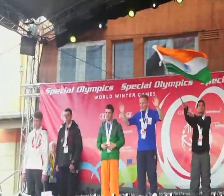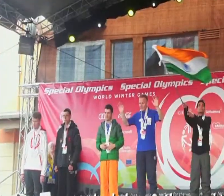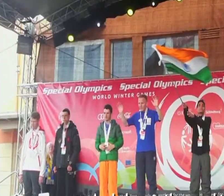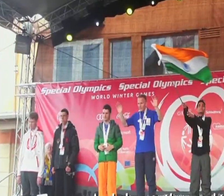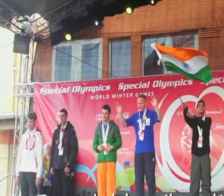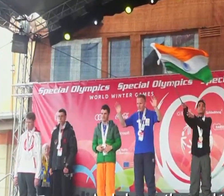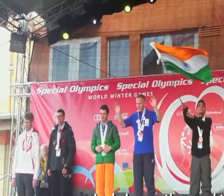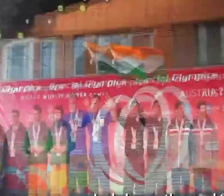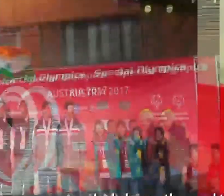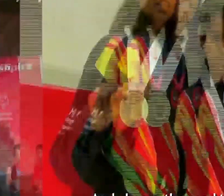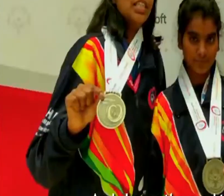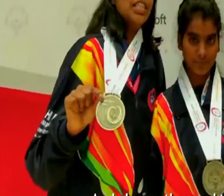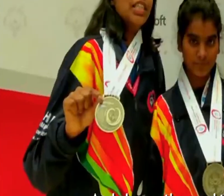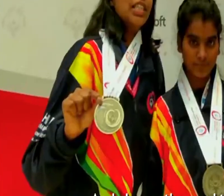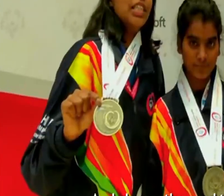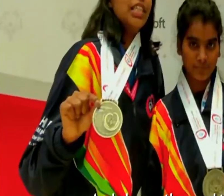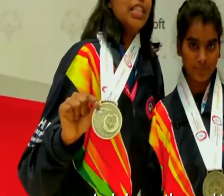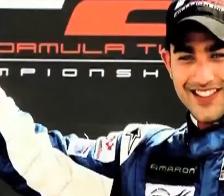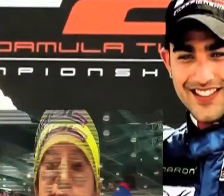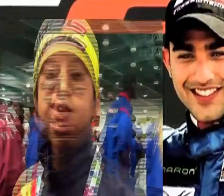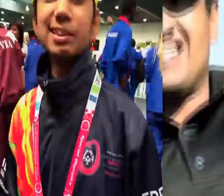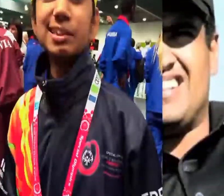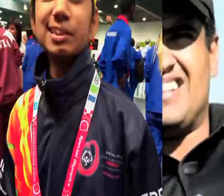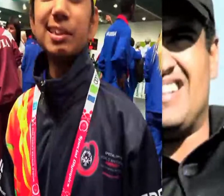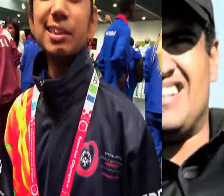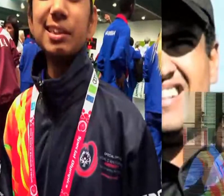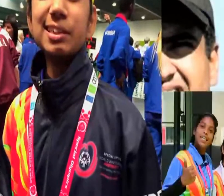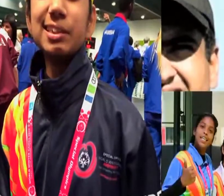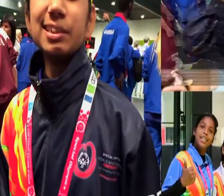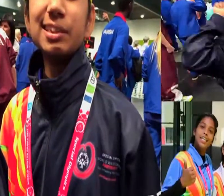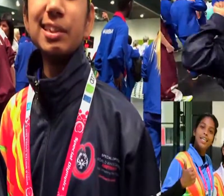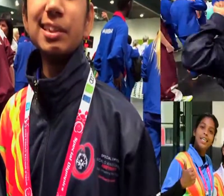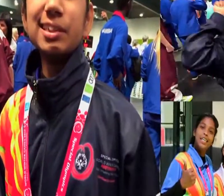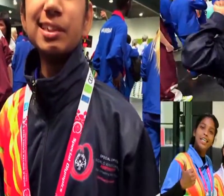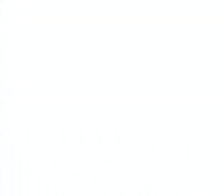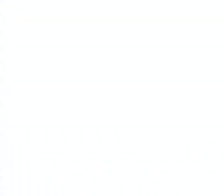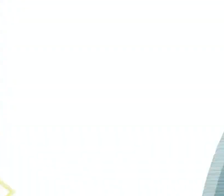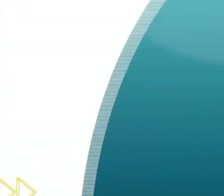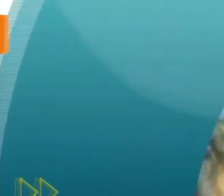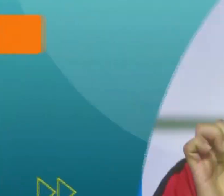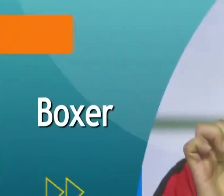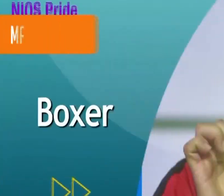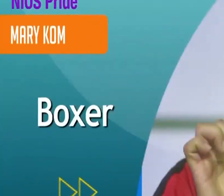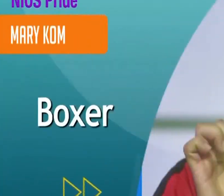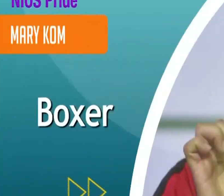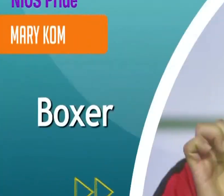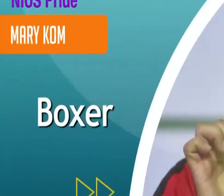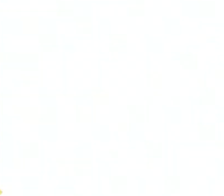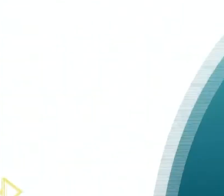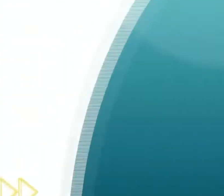रास्ता स्वयं चुने। कोई मन चाहा केंद्र